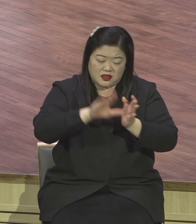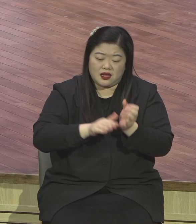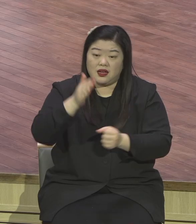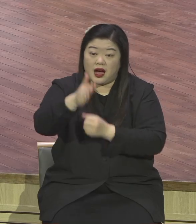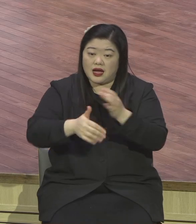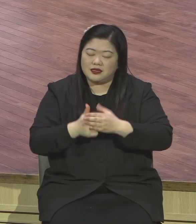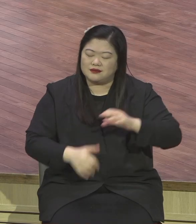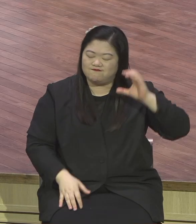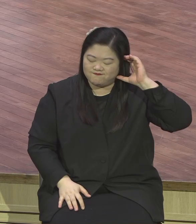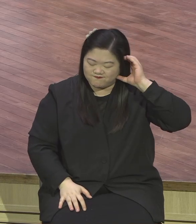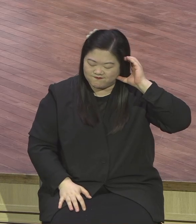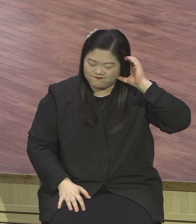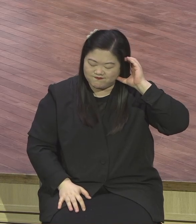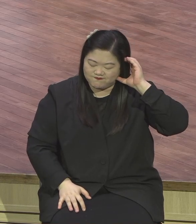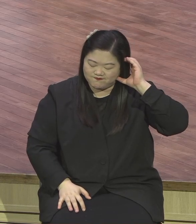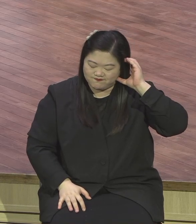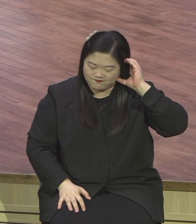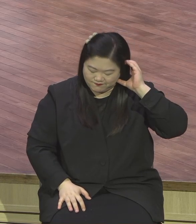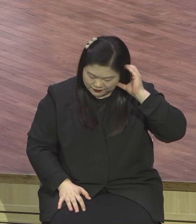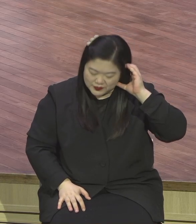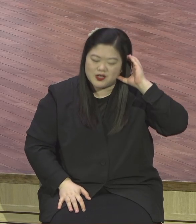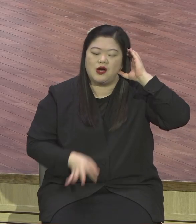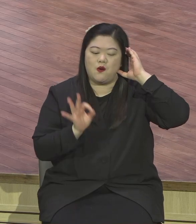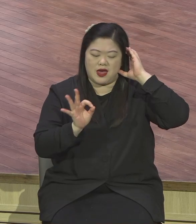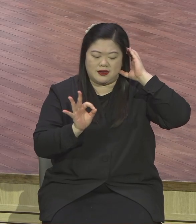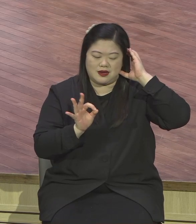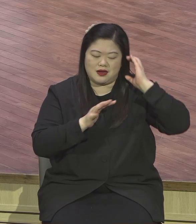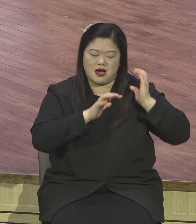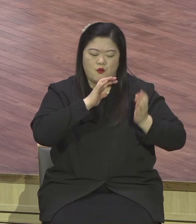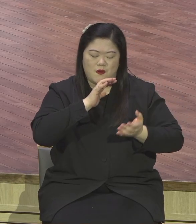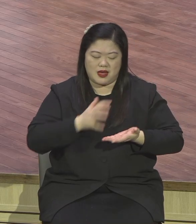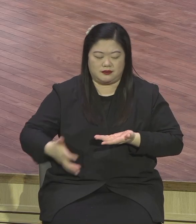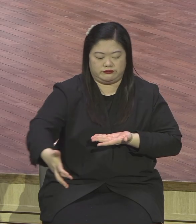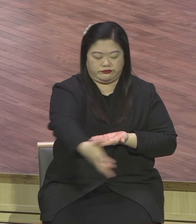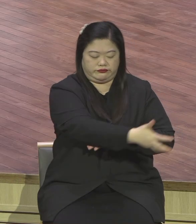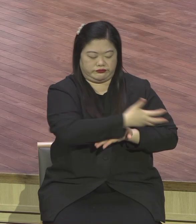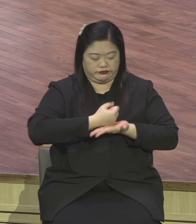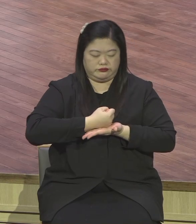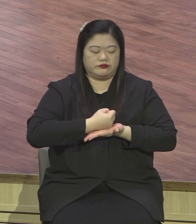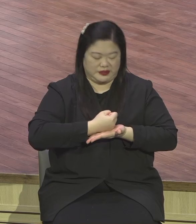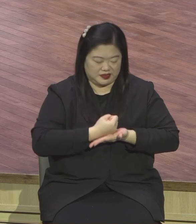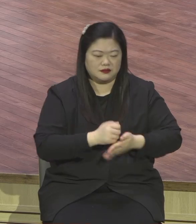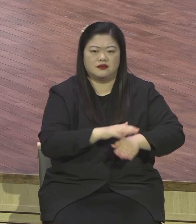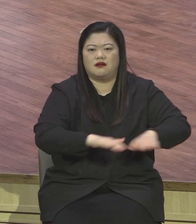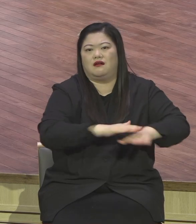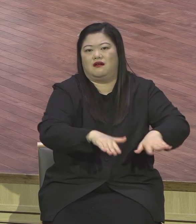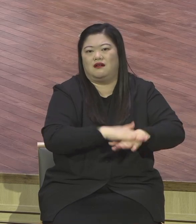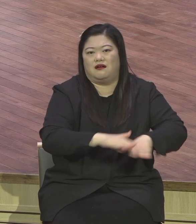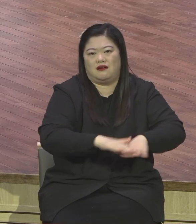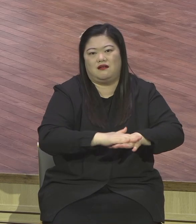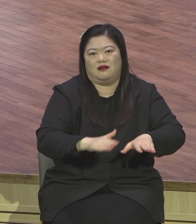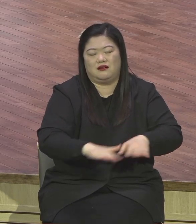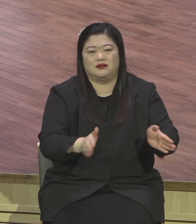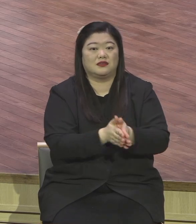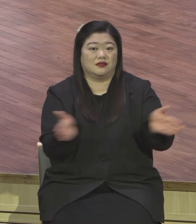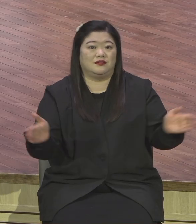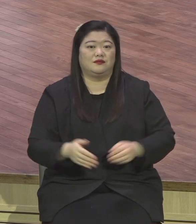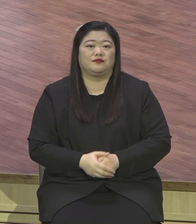하나님 앞에 우리가 부르짖으면 코로나19로 인해서 발생한 건강과 경제적 어려움 모든 갈등의